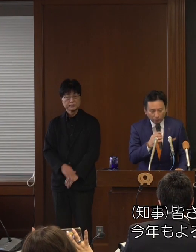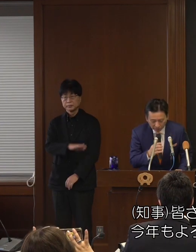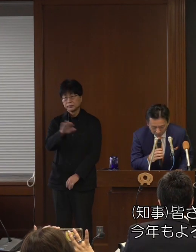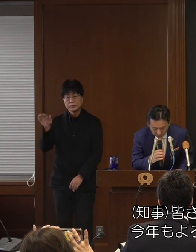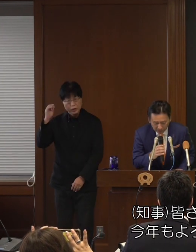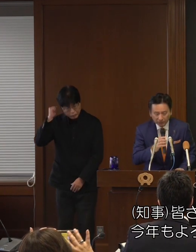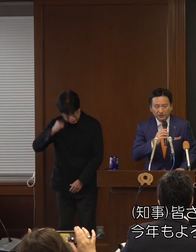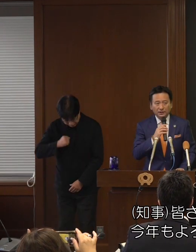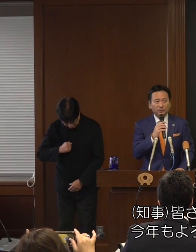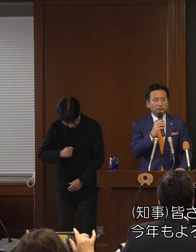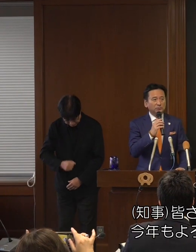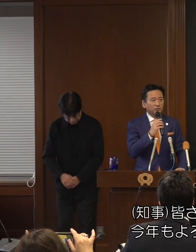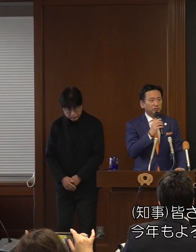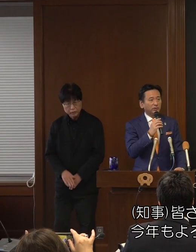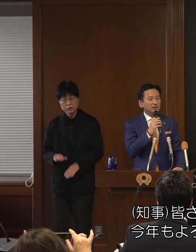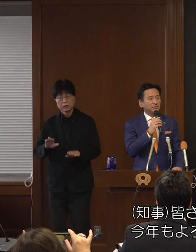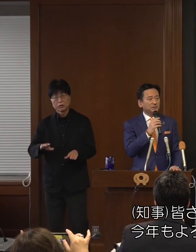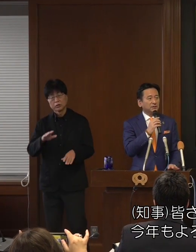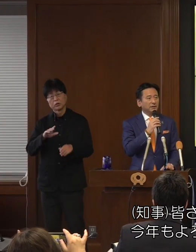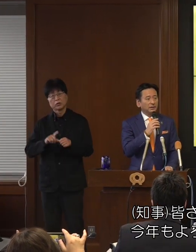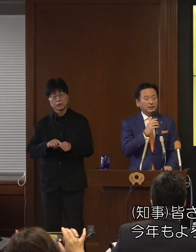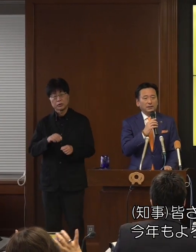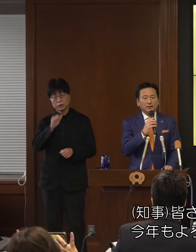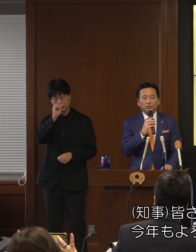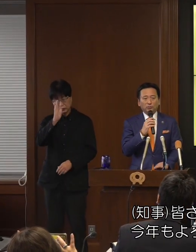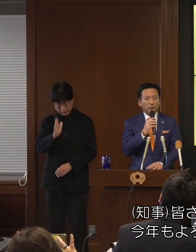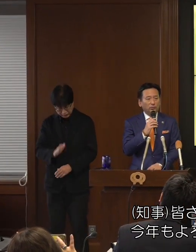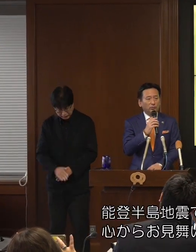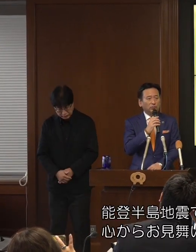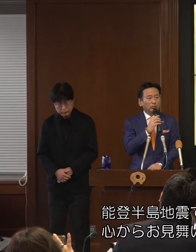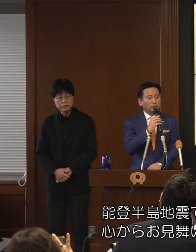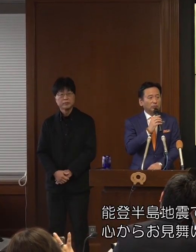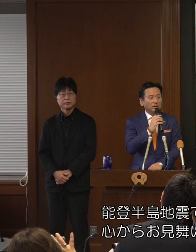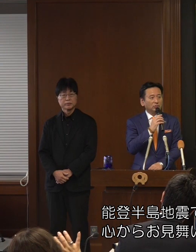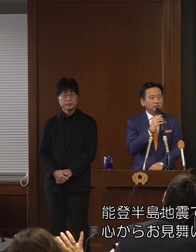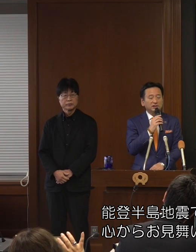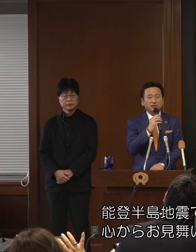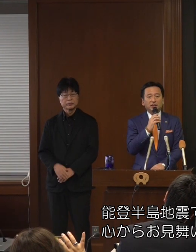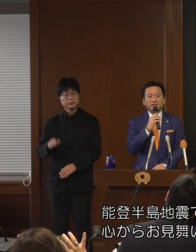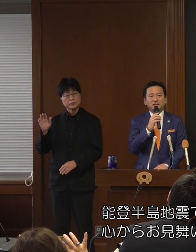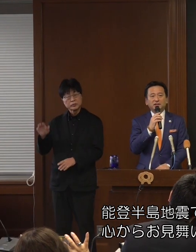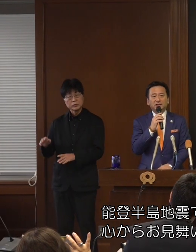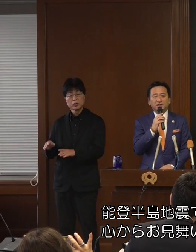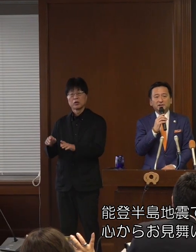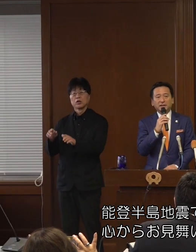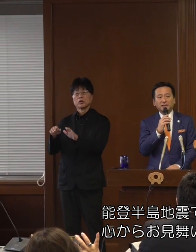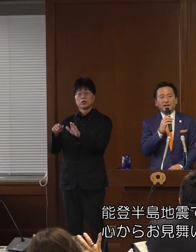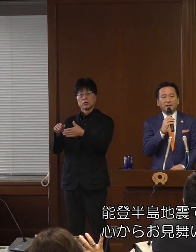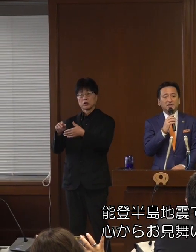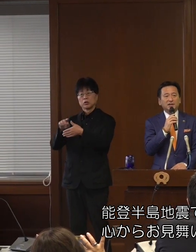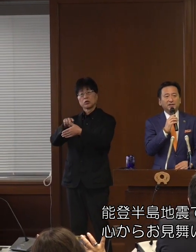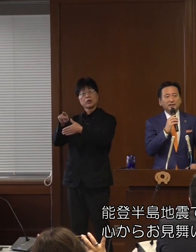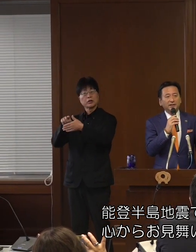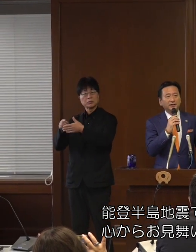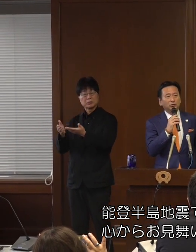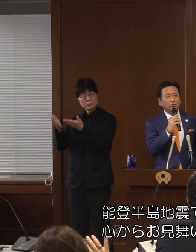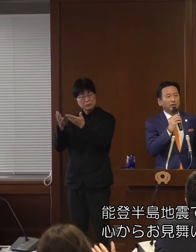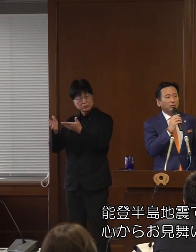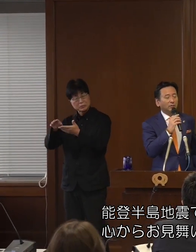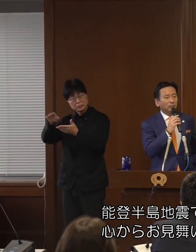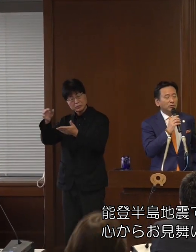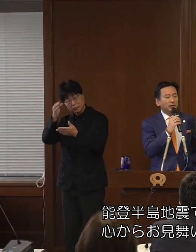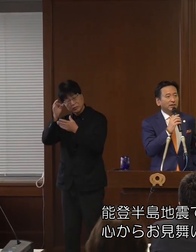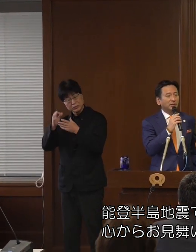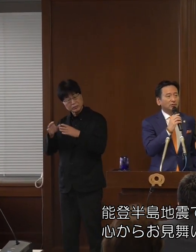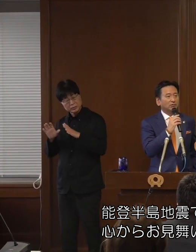皆さんおはようございます。今年もよろしくお願いします。冒頭能登半島地震で被災された皆さん方に心